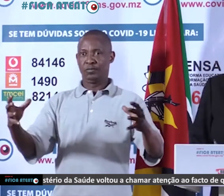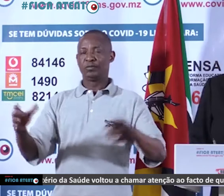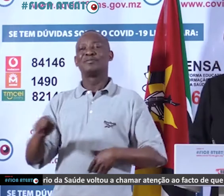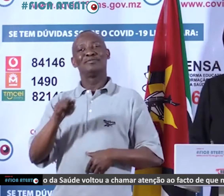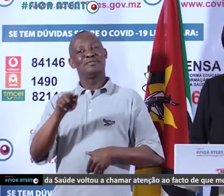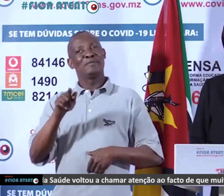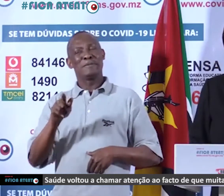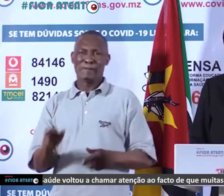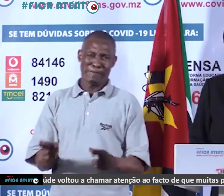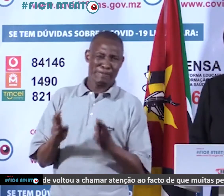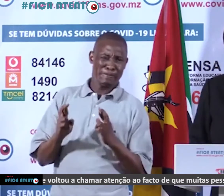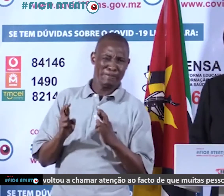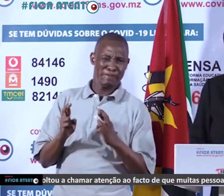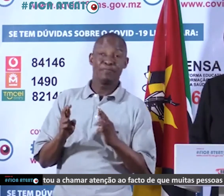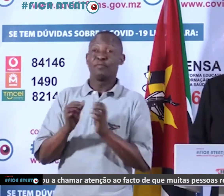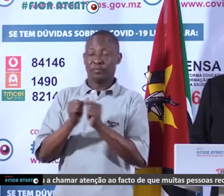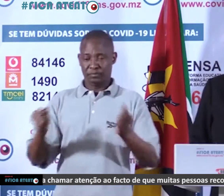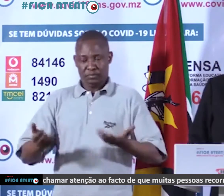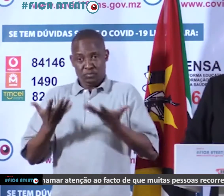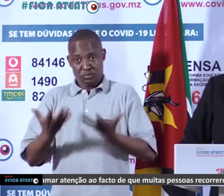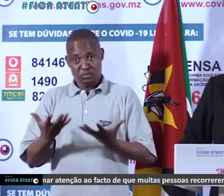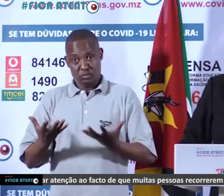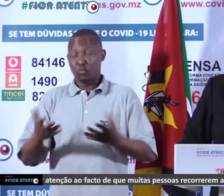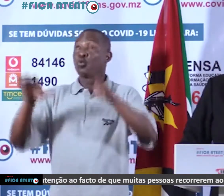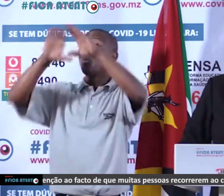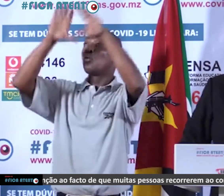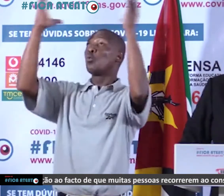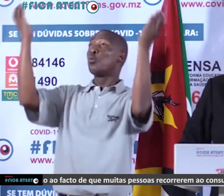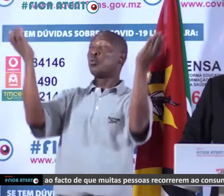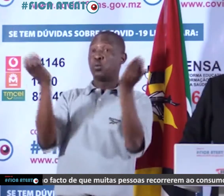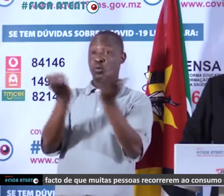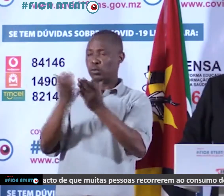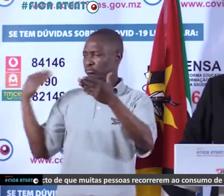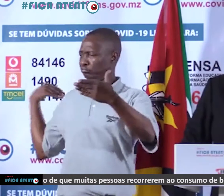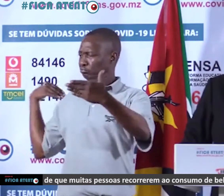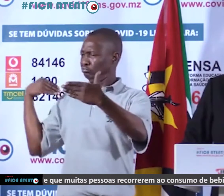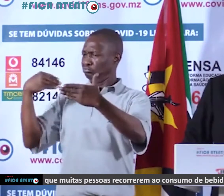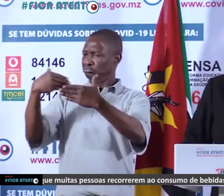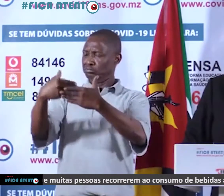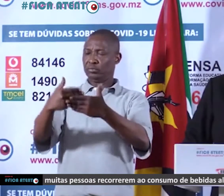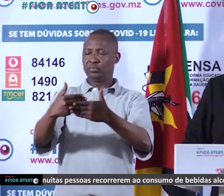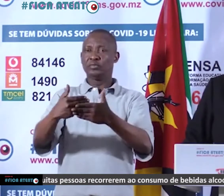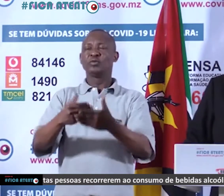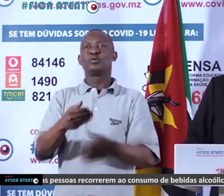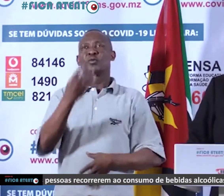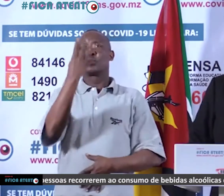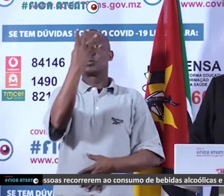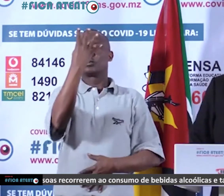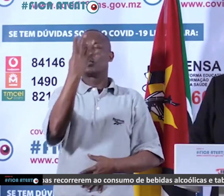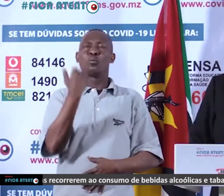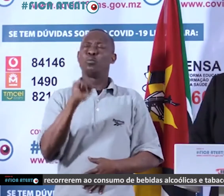certa satisfação. E neste momento o mundo conta cumulativamente com